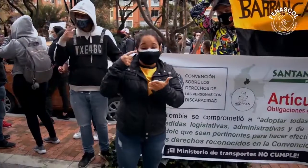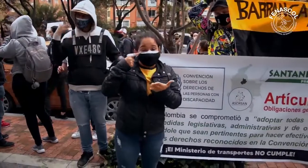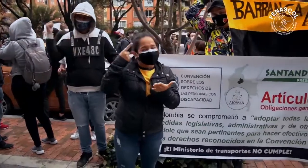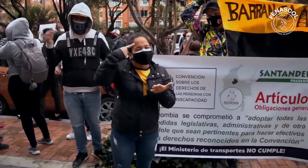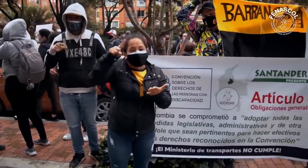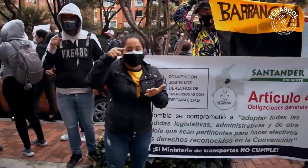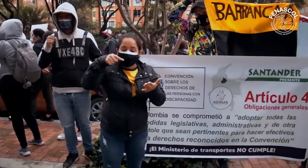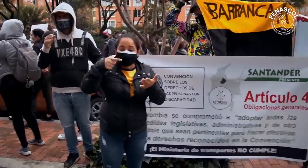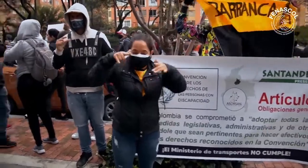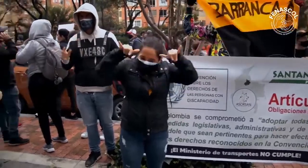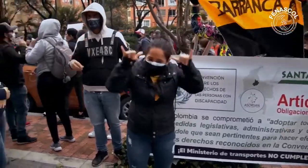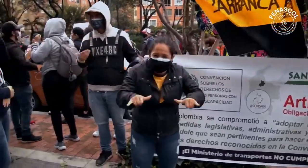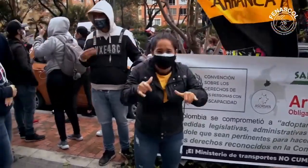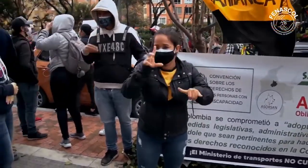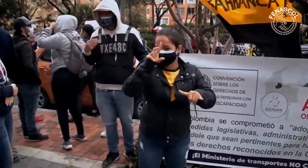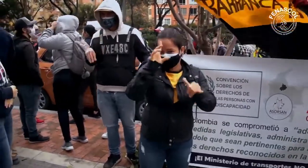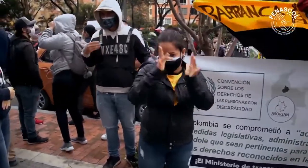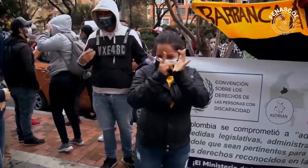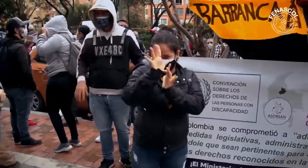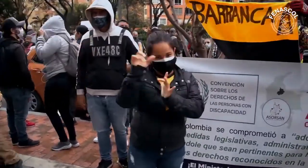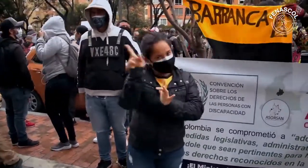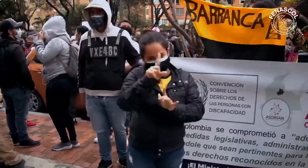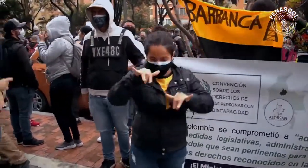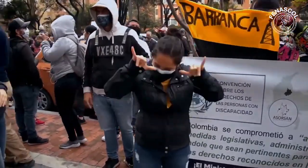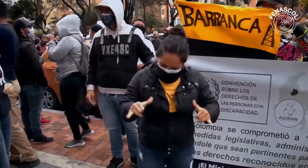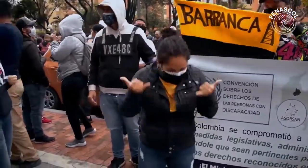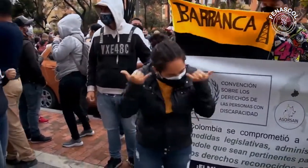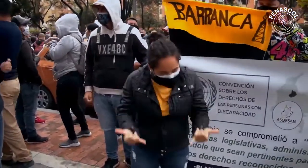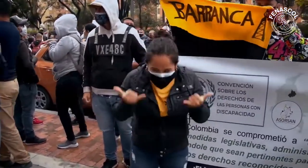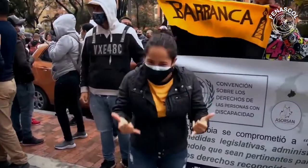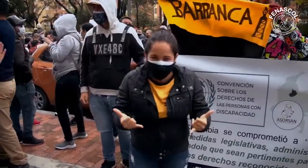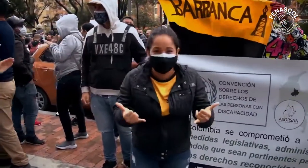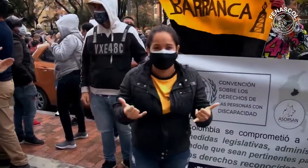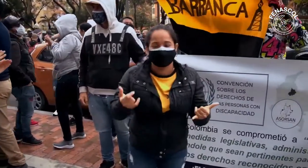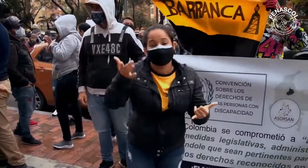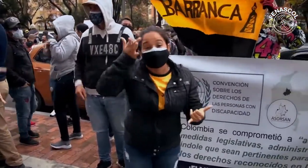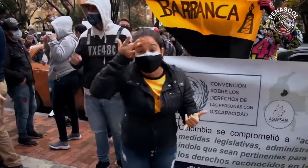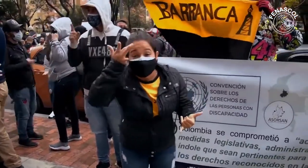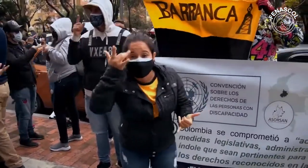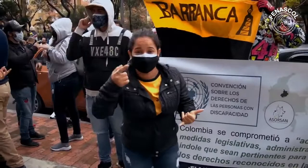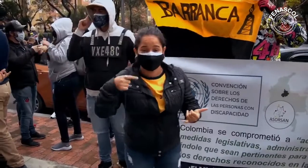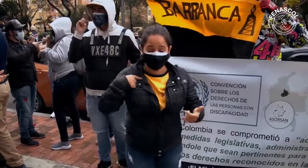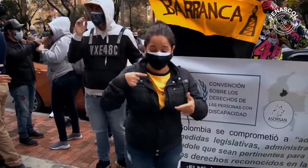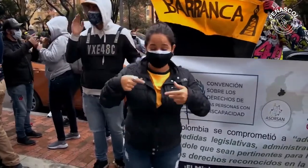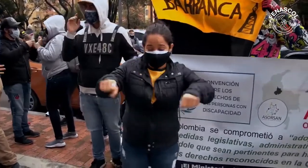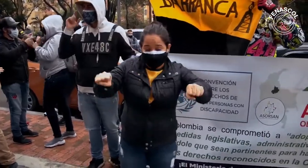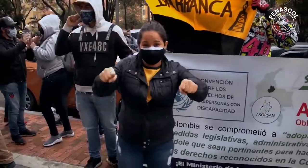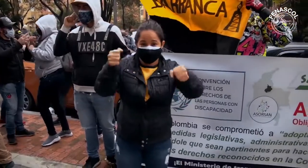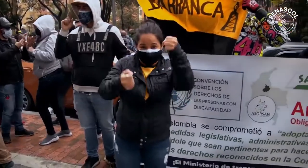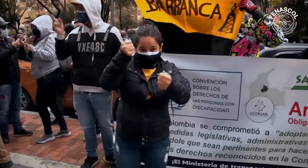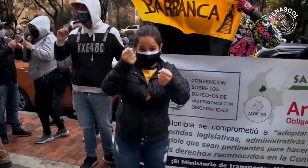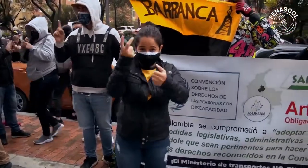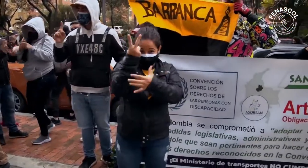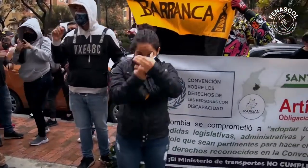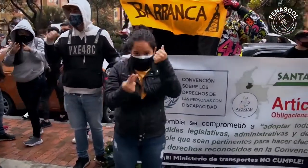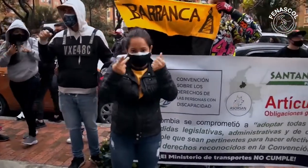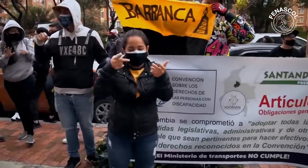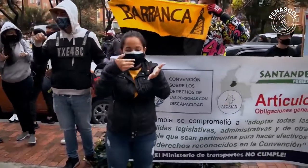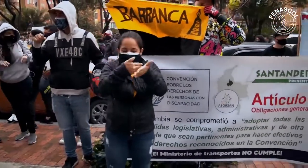un plantón porque no queremos una respuesta para el 5 de abril, sino que la queremos inmediatamente. Tanto la licencia de conducción para motos